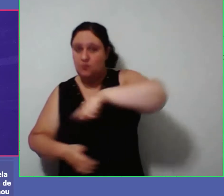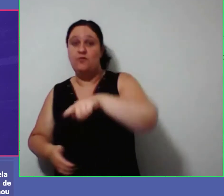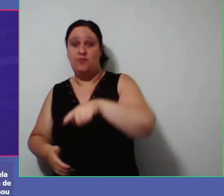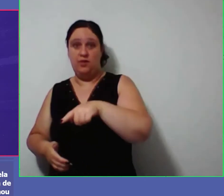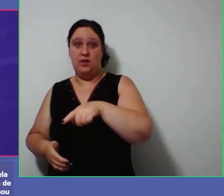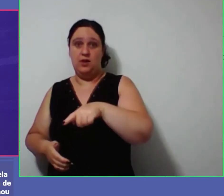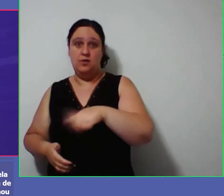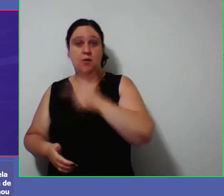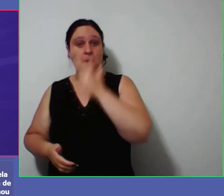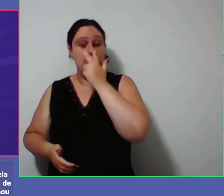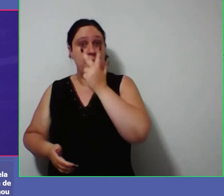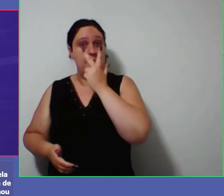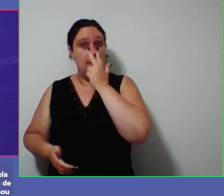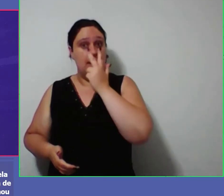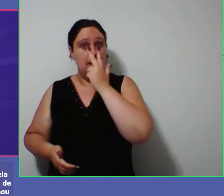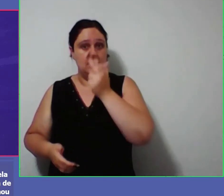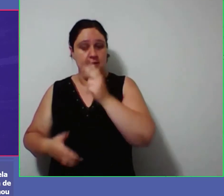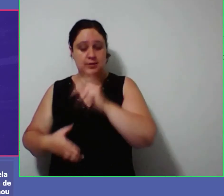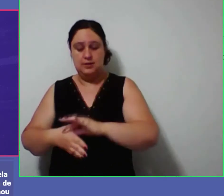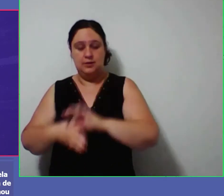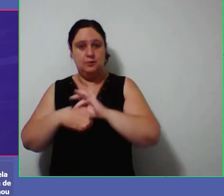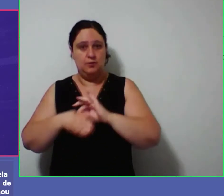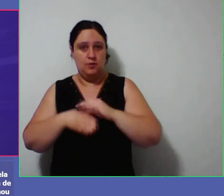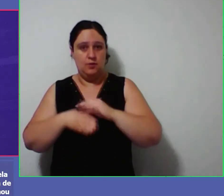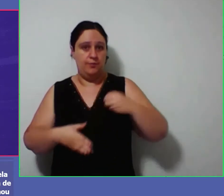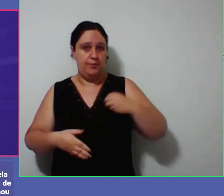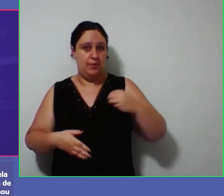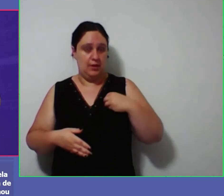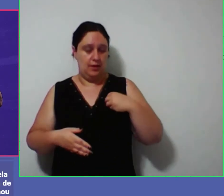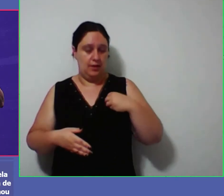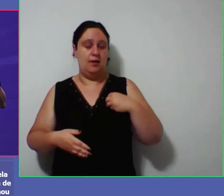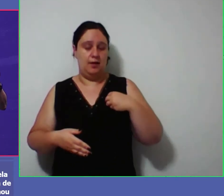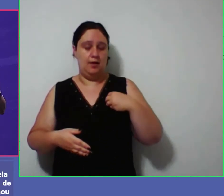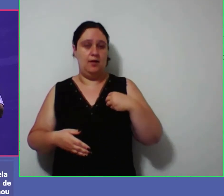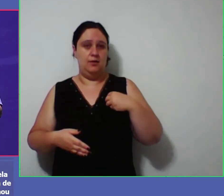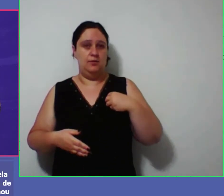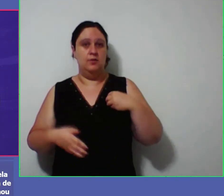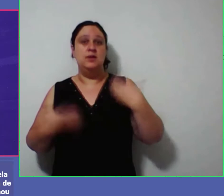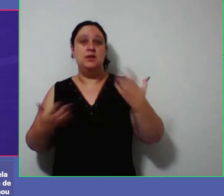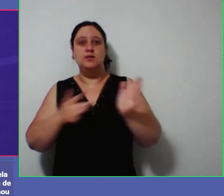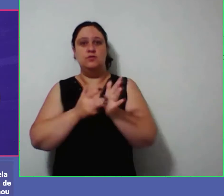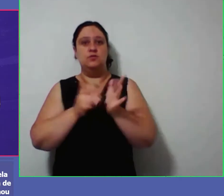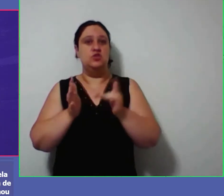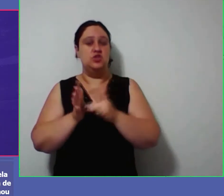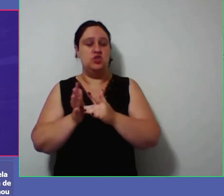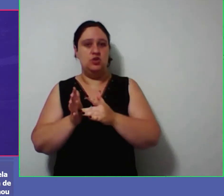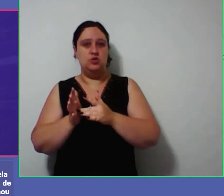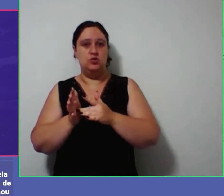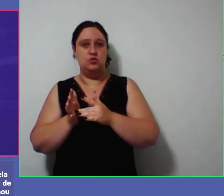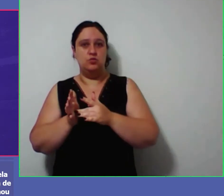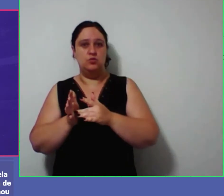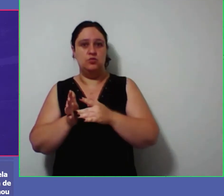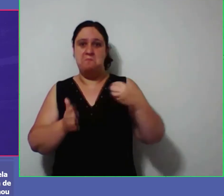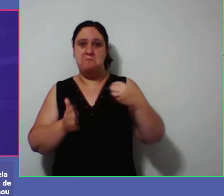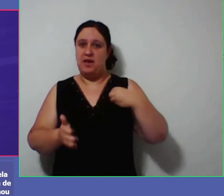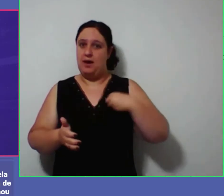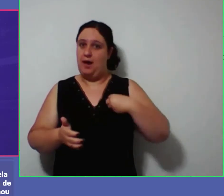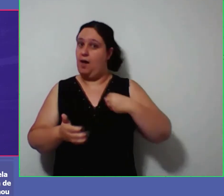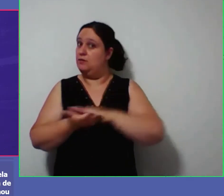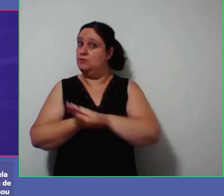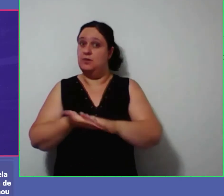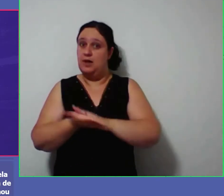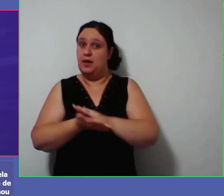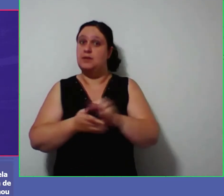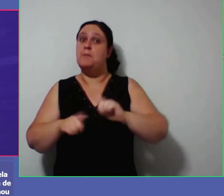da carne pecaminosa. Quer dizer, Jesus Cristo não veio em pecado, mas ele veio